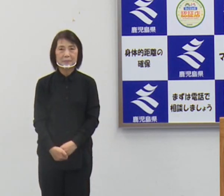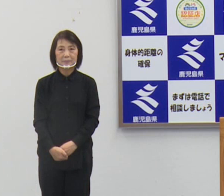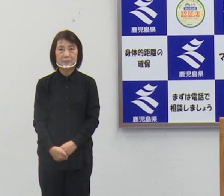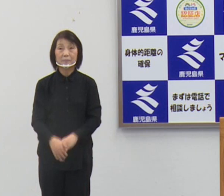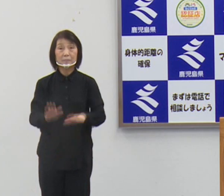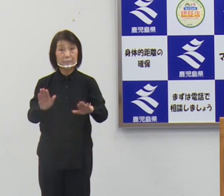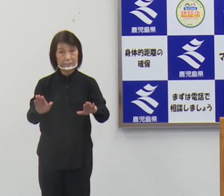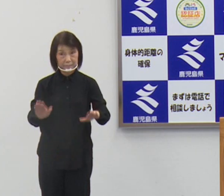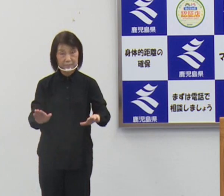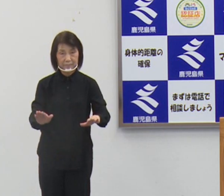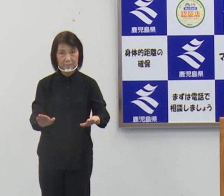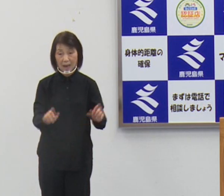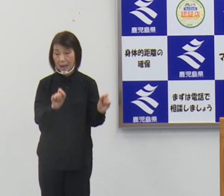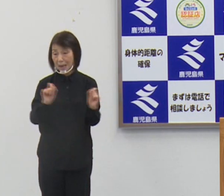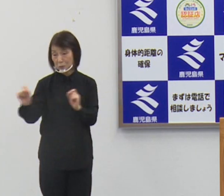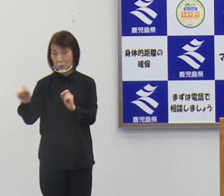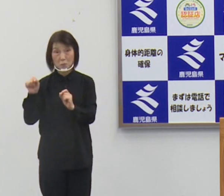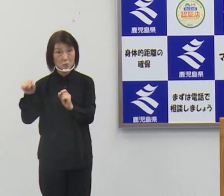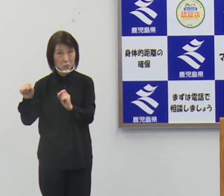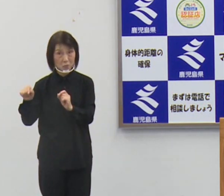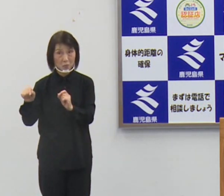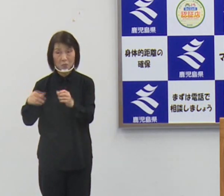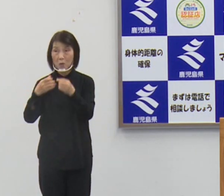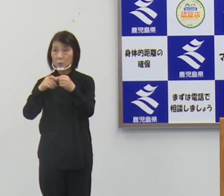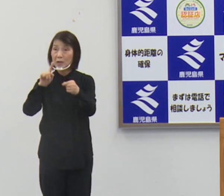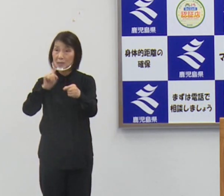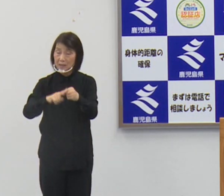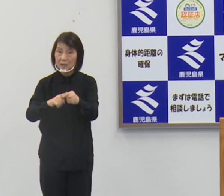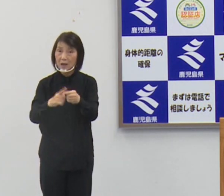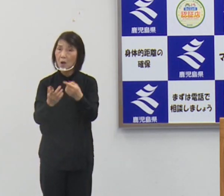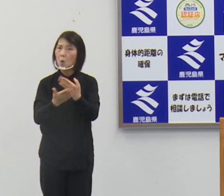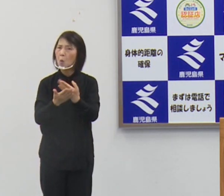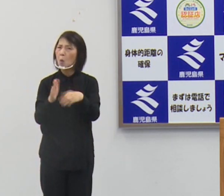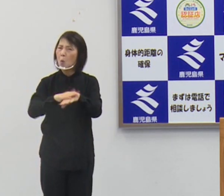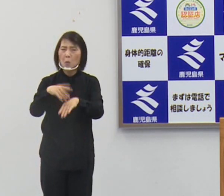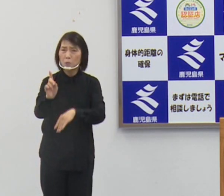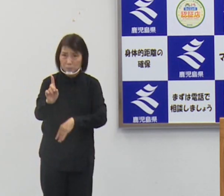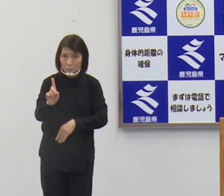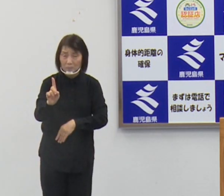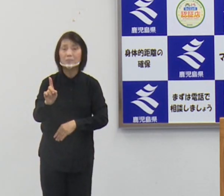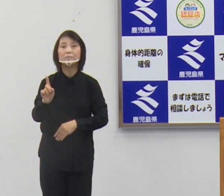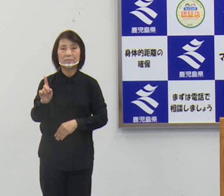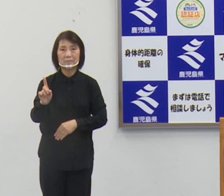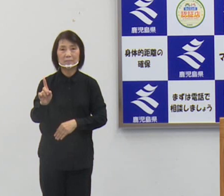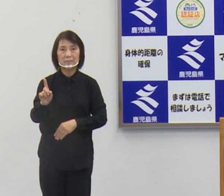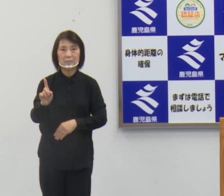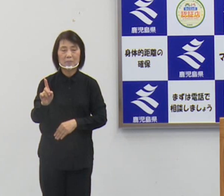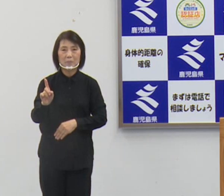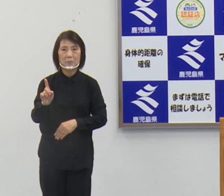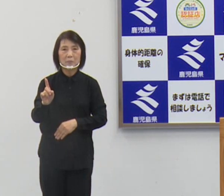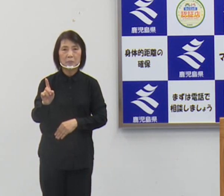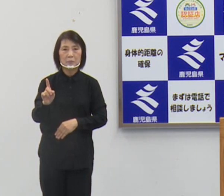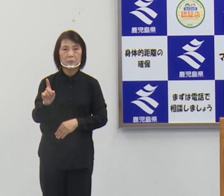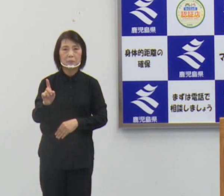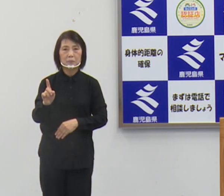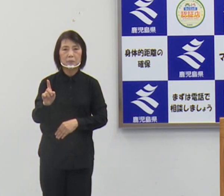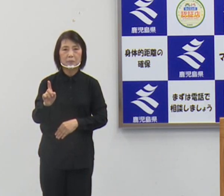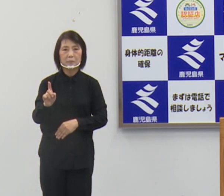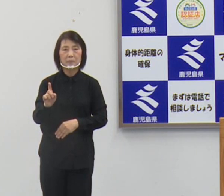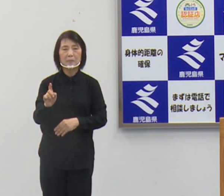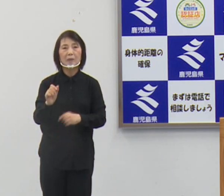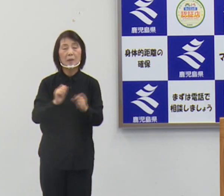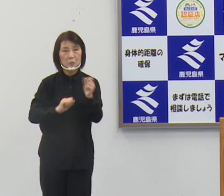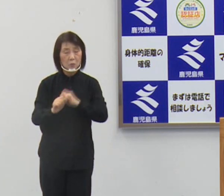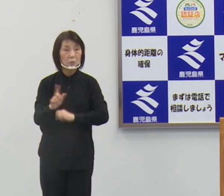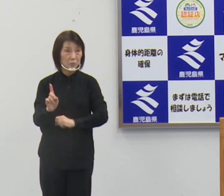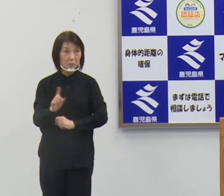今回の延長に伴う具体的な対策についてでございますが、変更点などを中心にご説明をいた